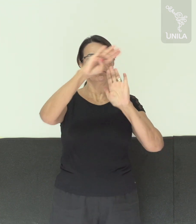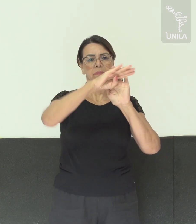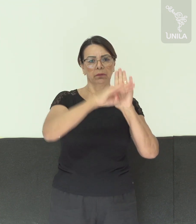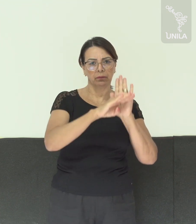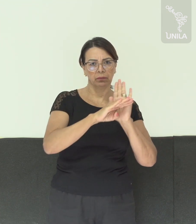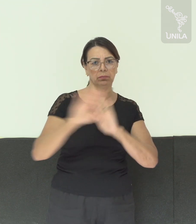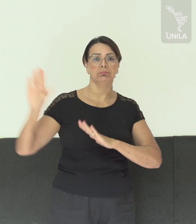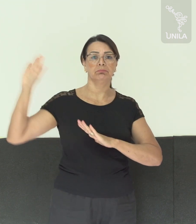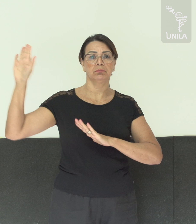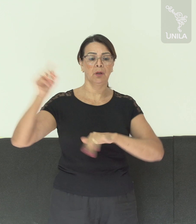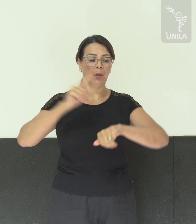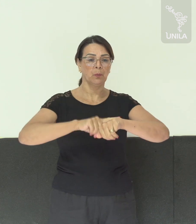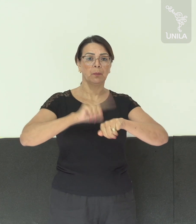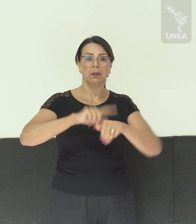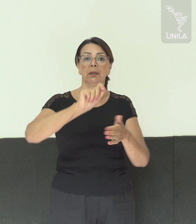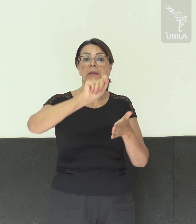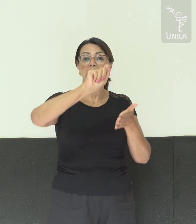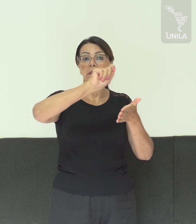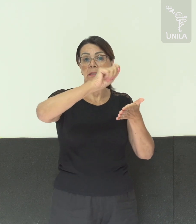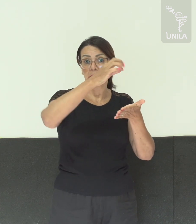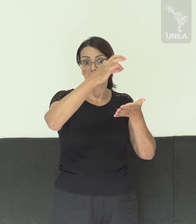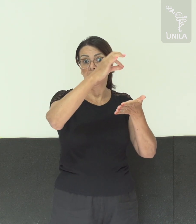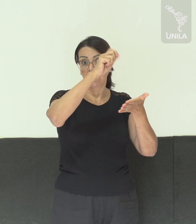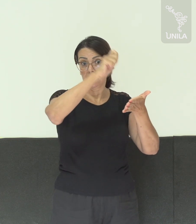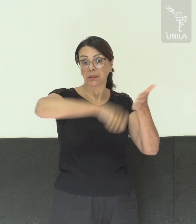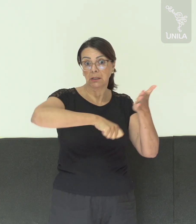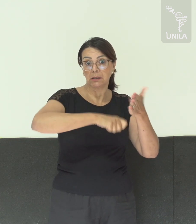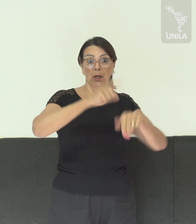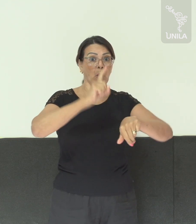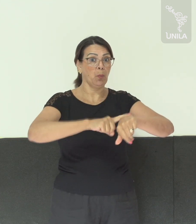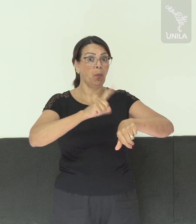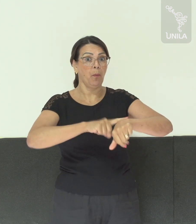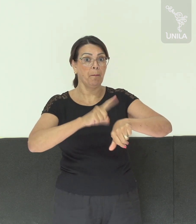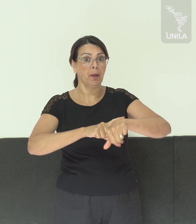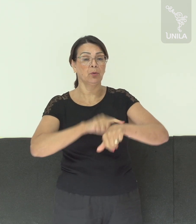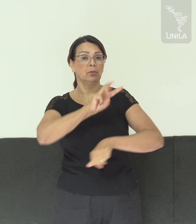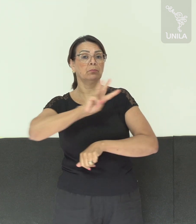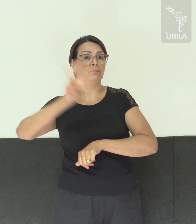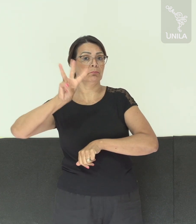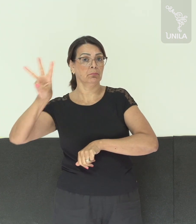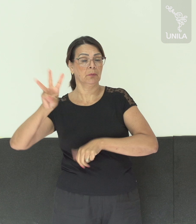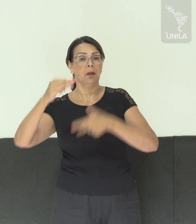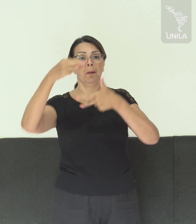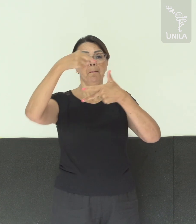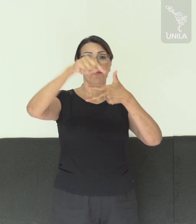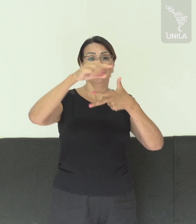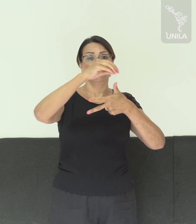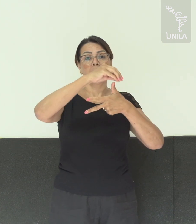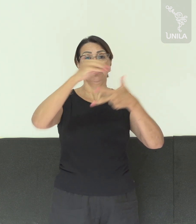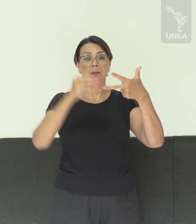da modalidade de inscrição escolhida no ato da inscrição junto ao sítio eletrônico do MEC SISU.